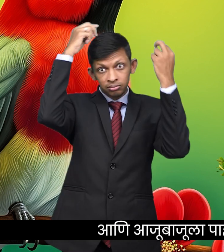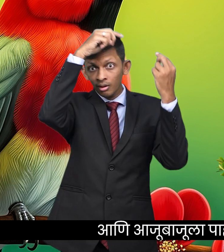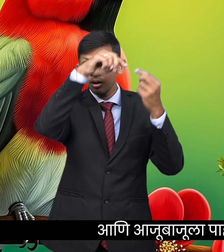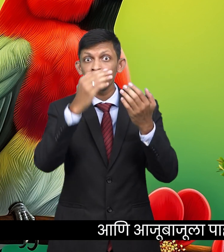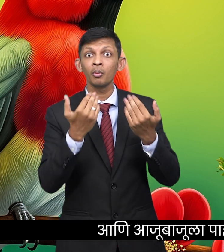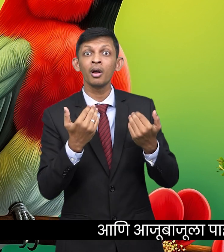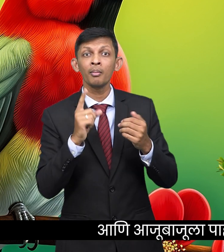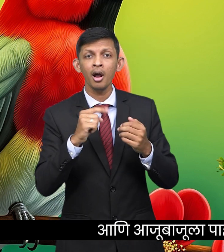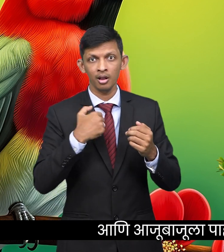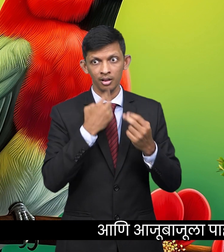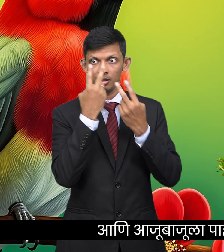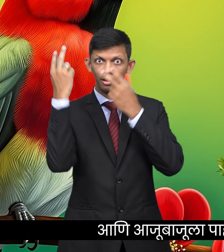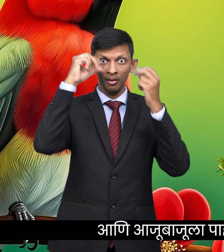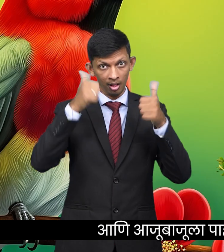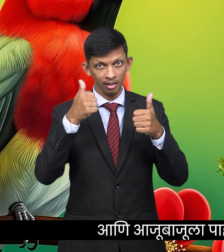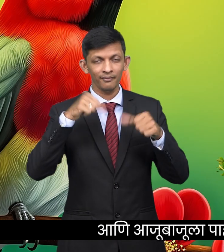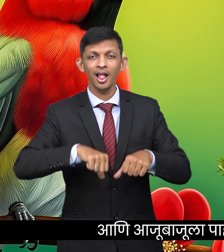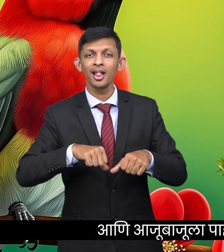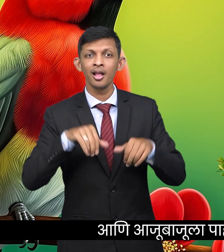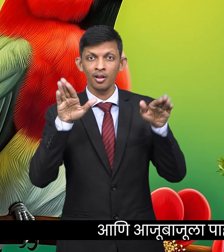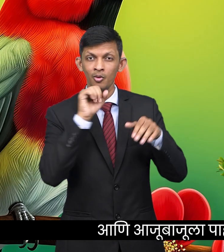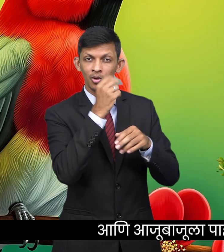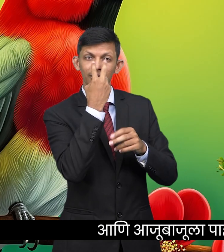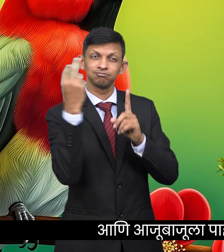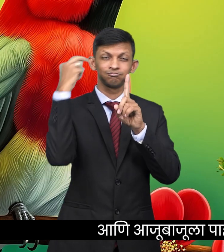ते आपले डोके फिरवतात.